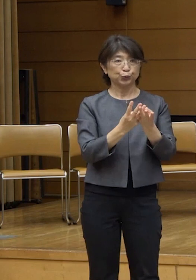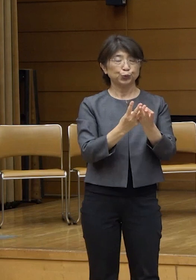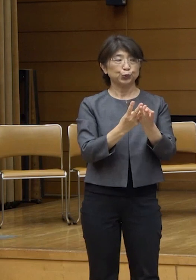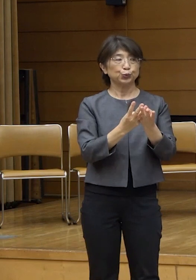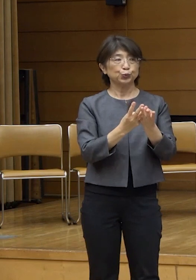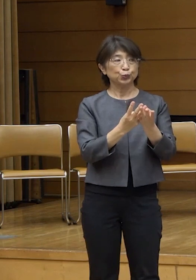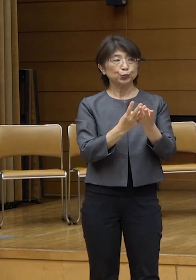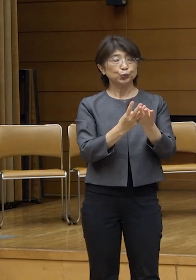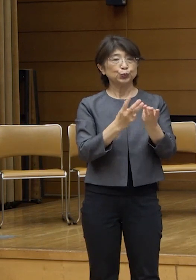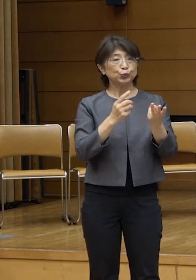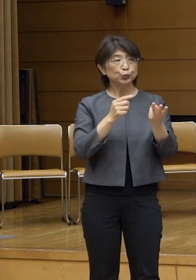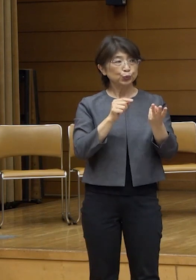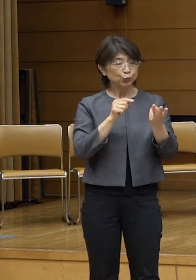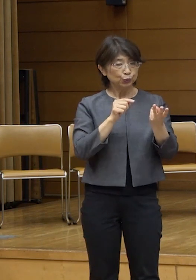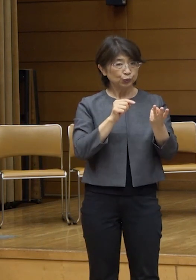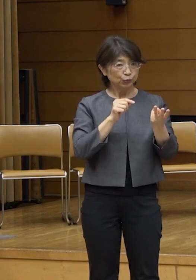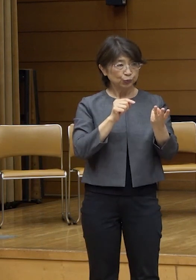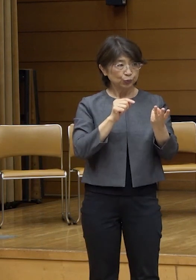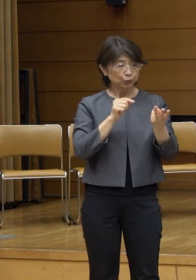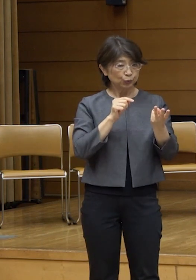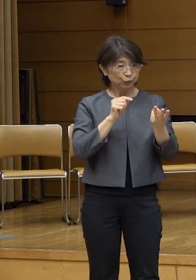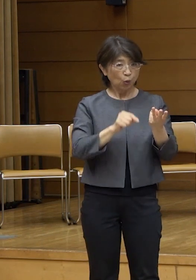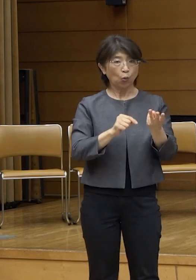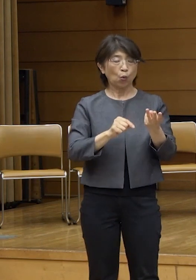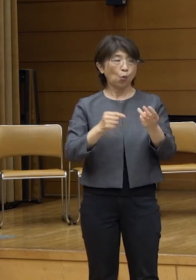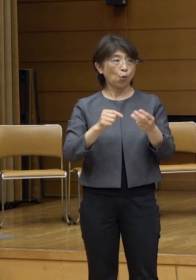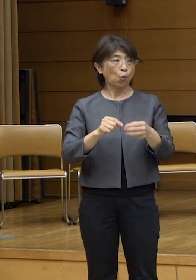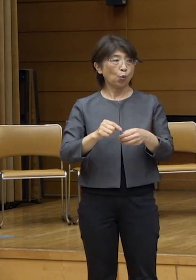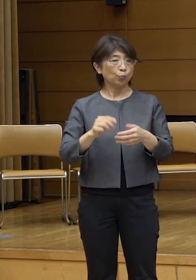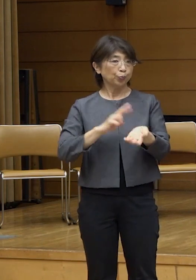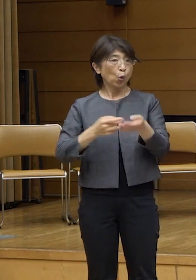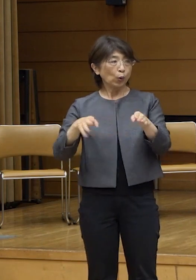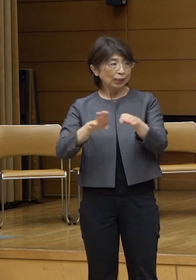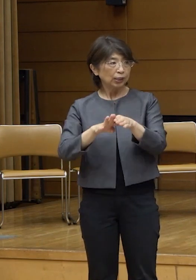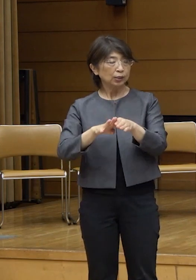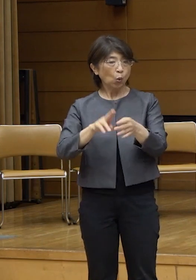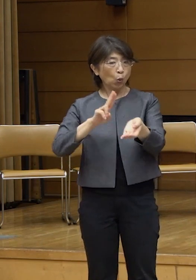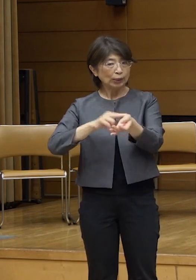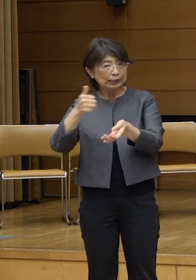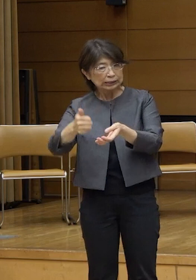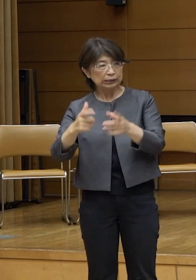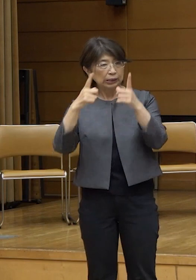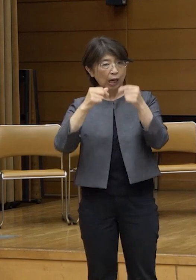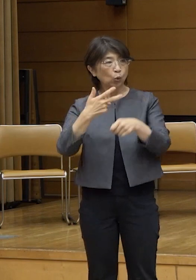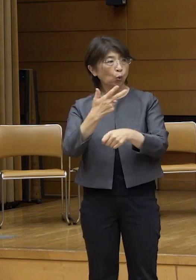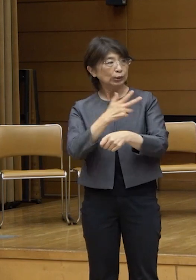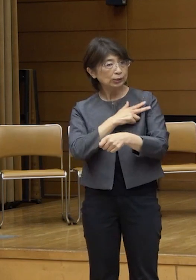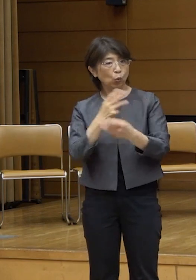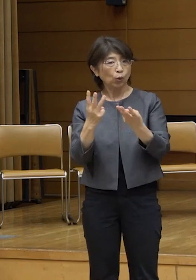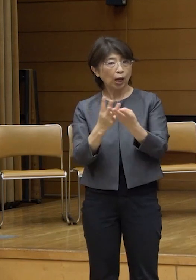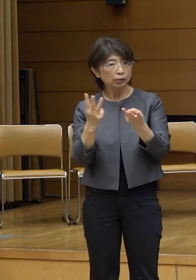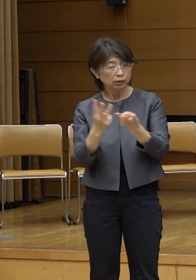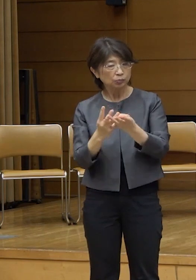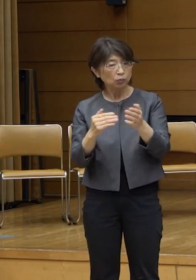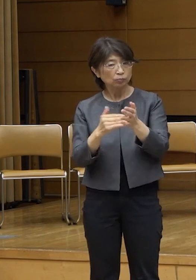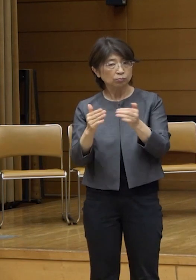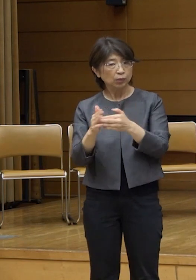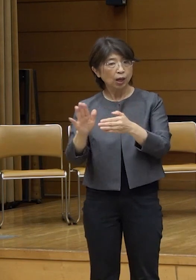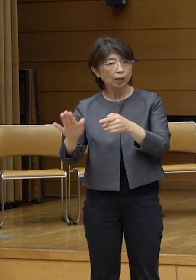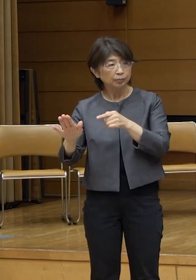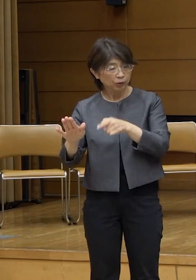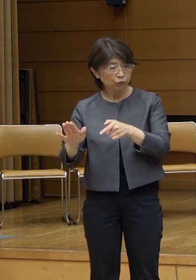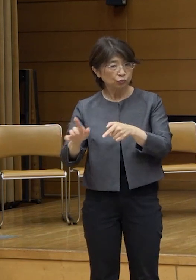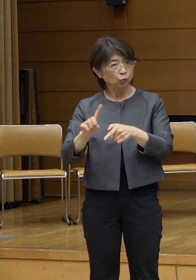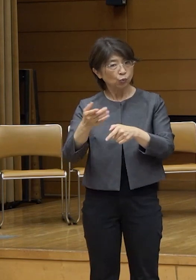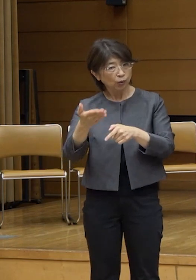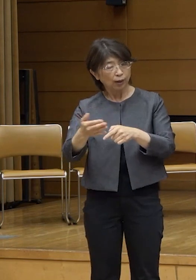ので、まあ、医療従事者の数も限られているわけですし、見るべきじゃないのかなと思うんですが。 すでに5類になり